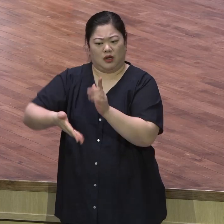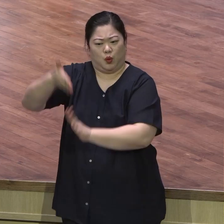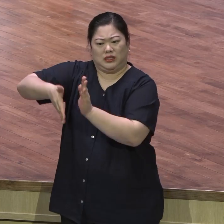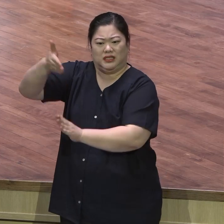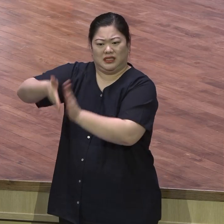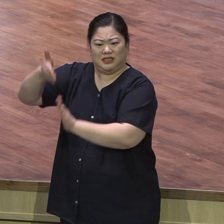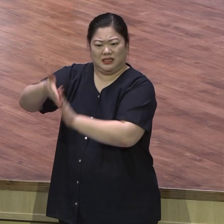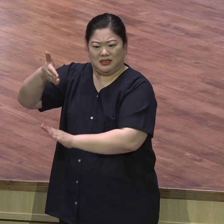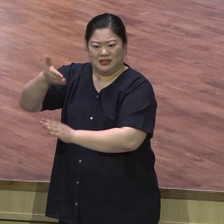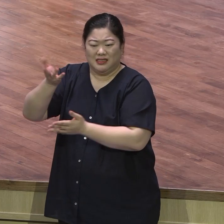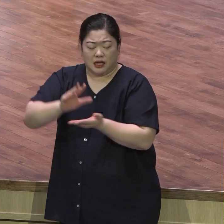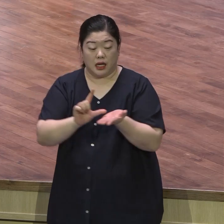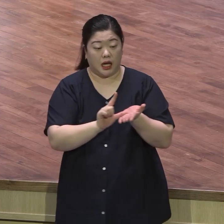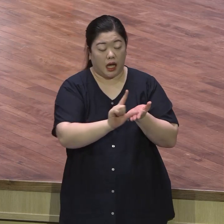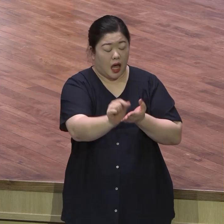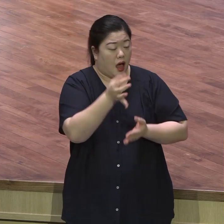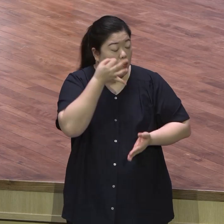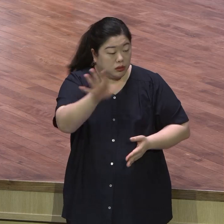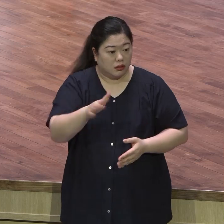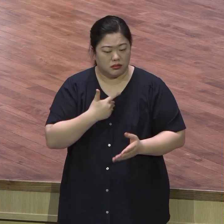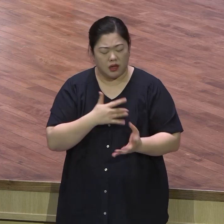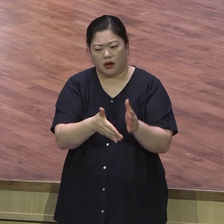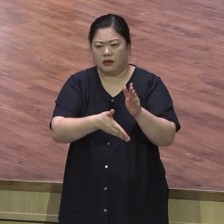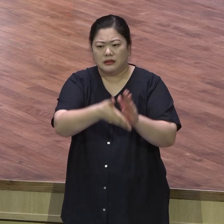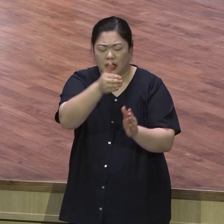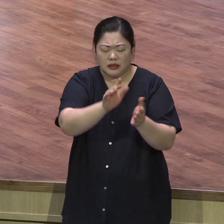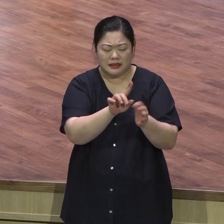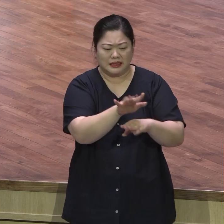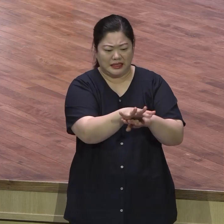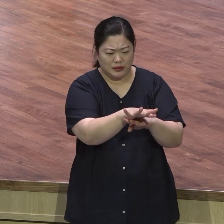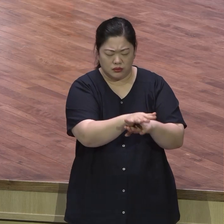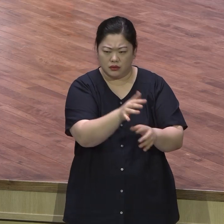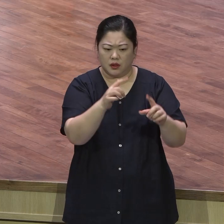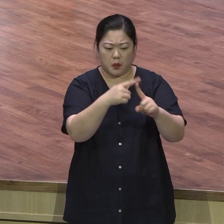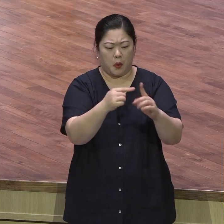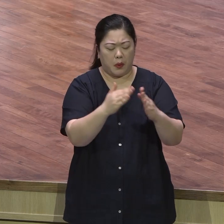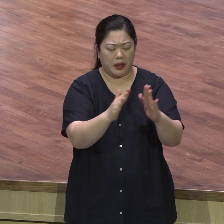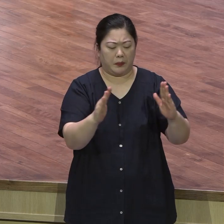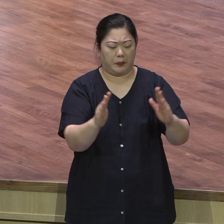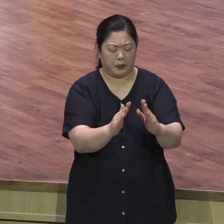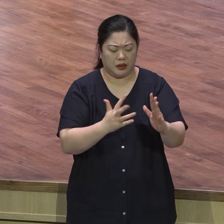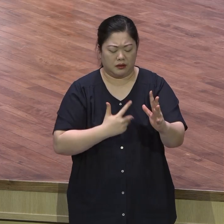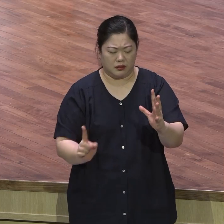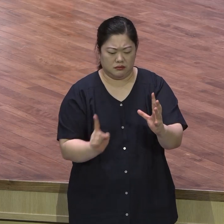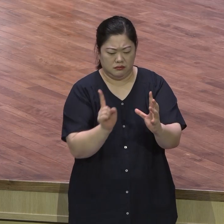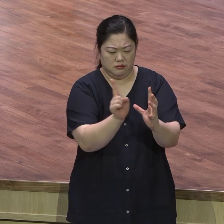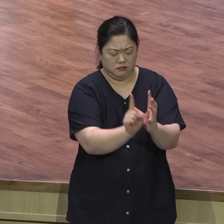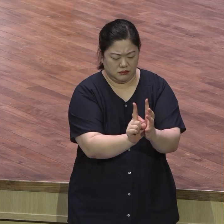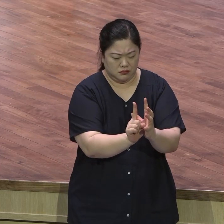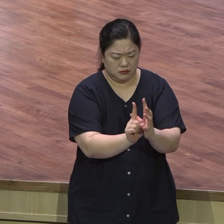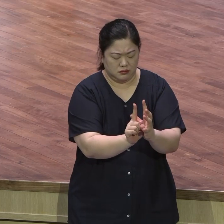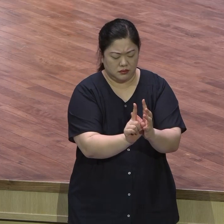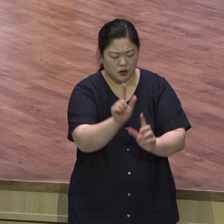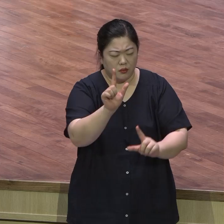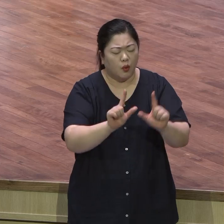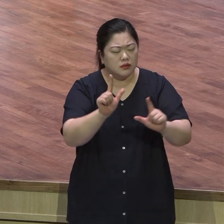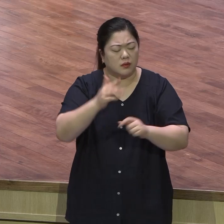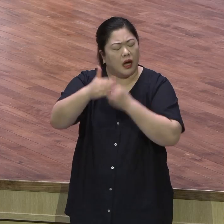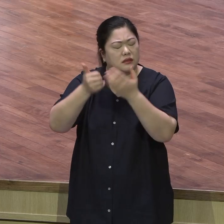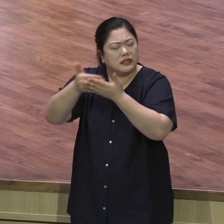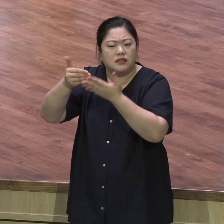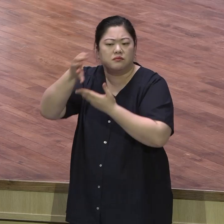서울이지. 그것이 딱 보이더라고요. 아 하나님이 나를 평생에 저 시골에 있는